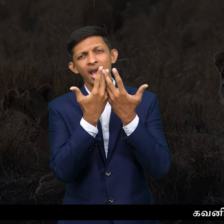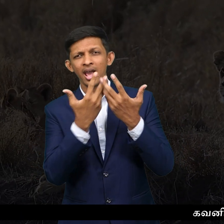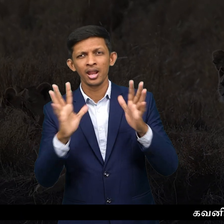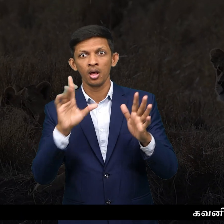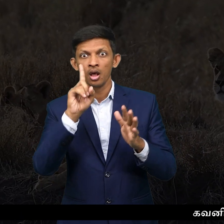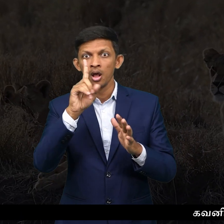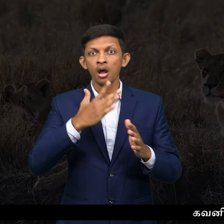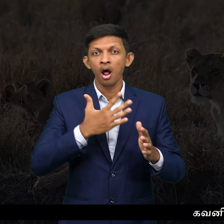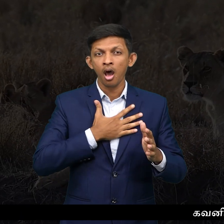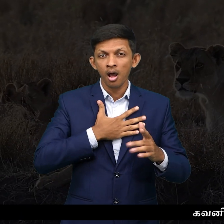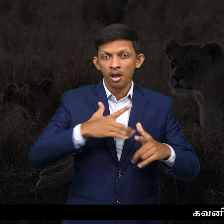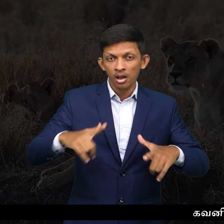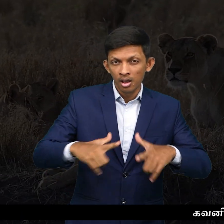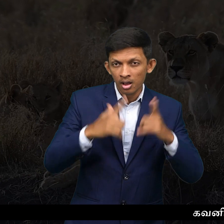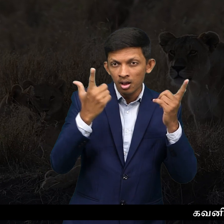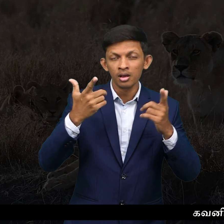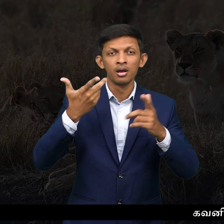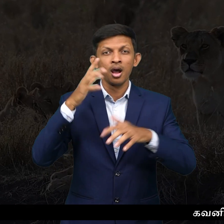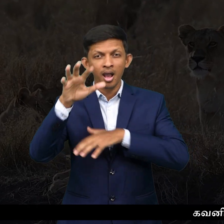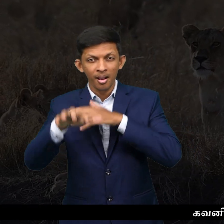கவனித்திருக்கிறீர்களா?